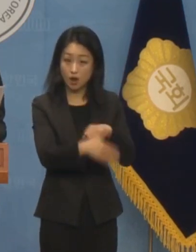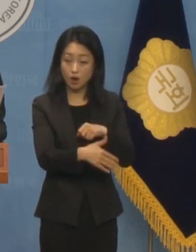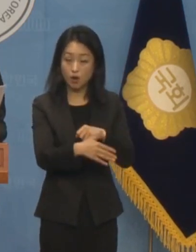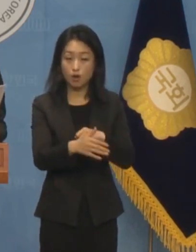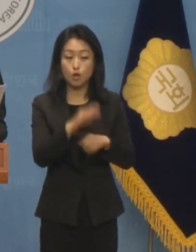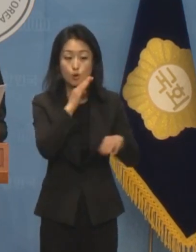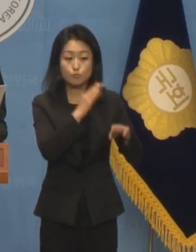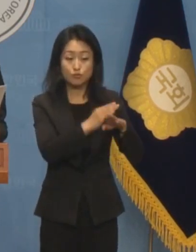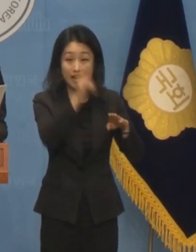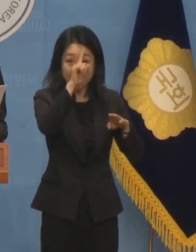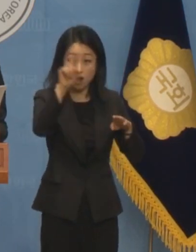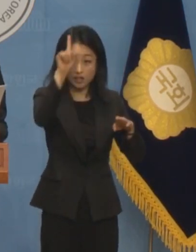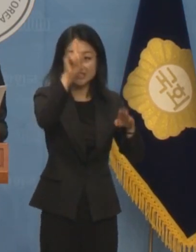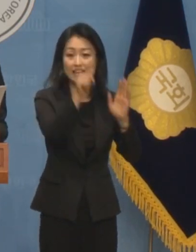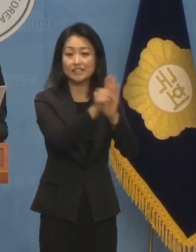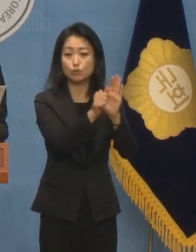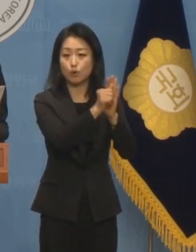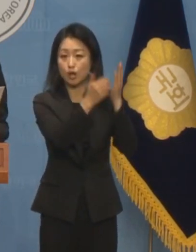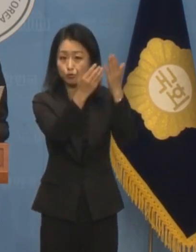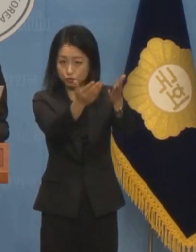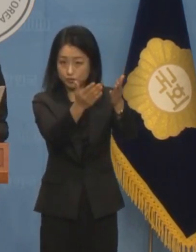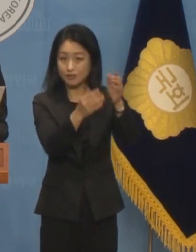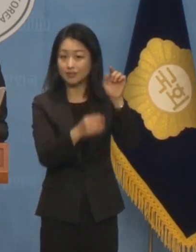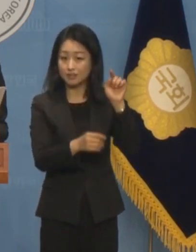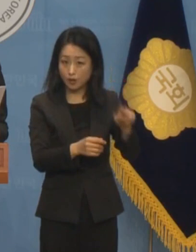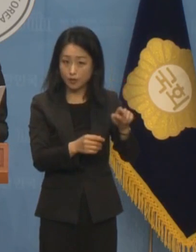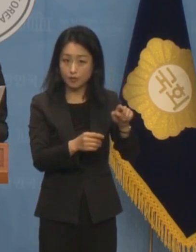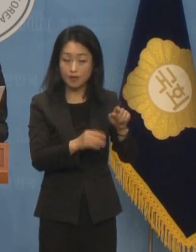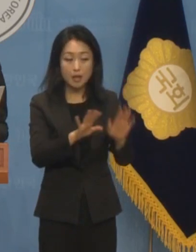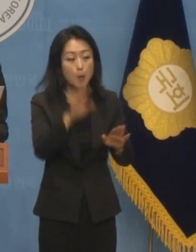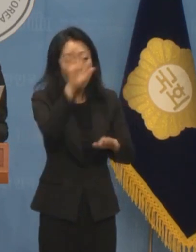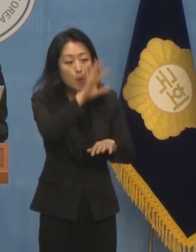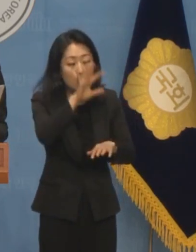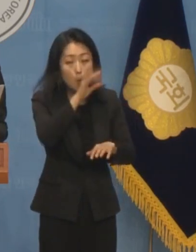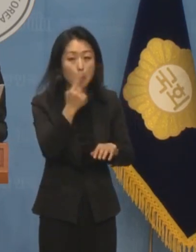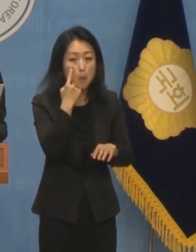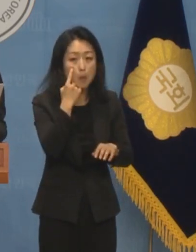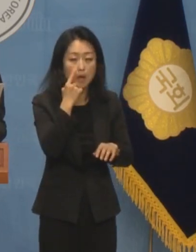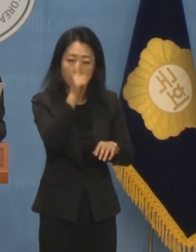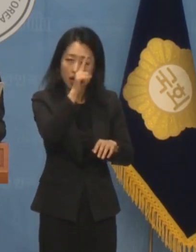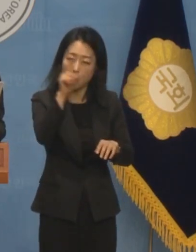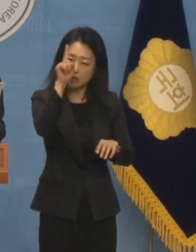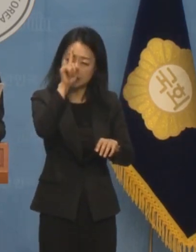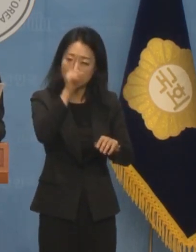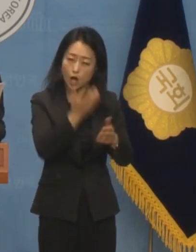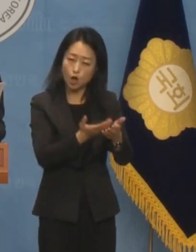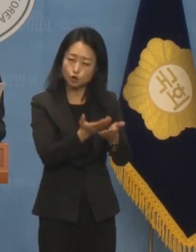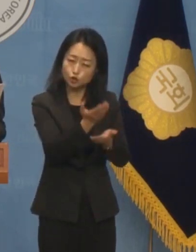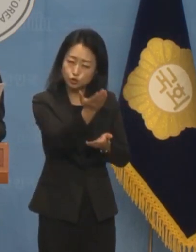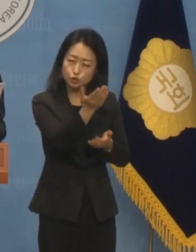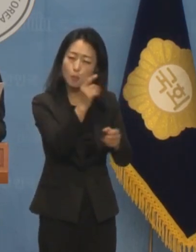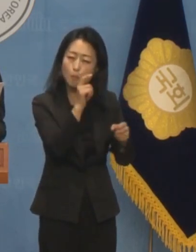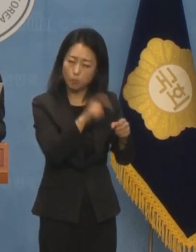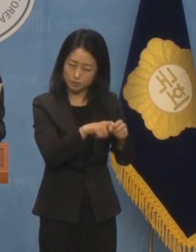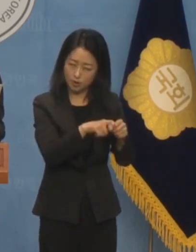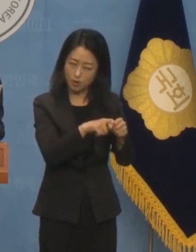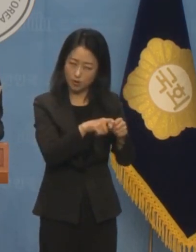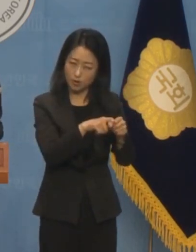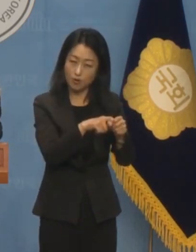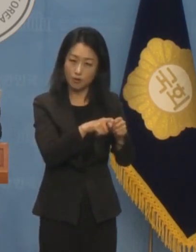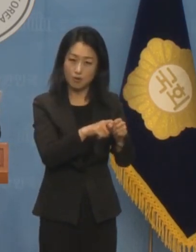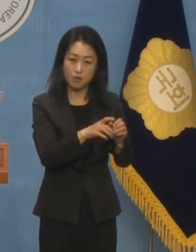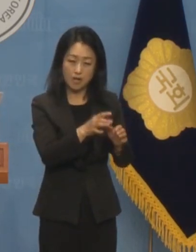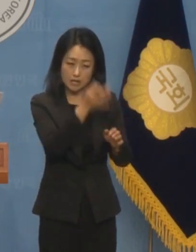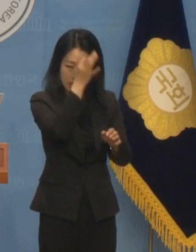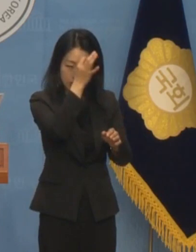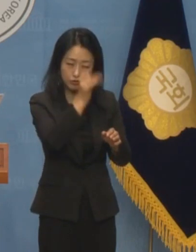러시아에 지원한 것으로 알려진 만큼 이번 시험 발사가 러시아 수출용 미사일의 성능 시험 목적일 가능성을 배제할